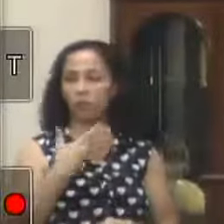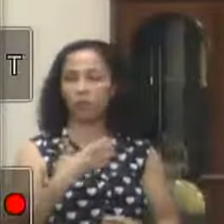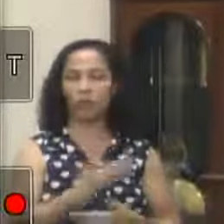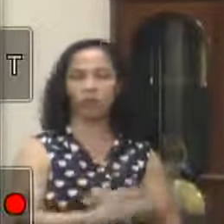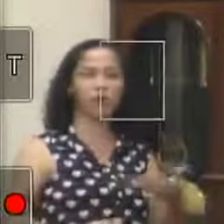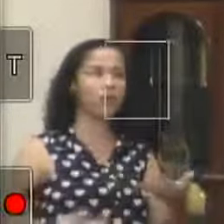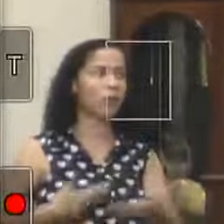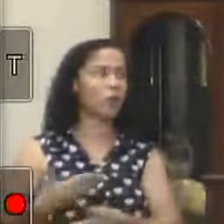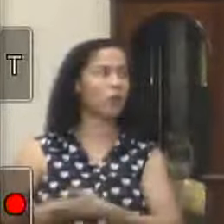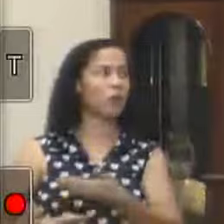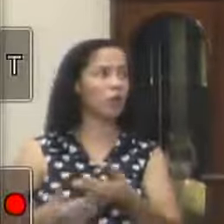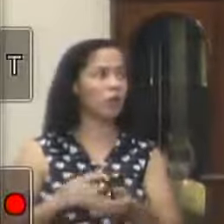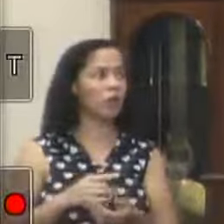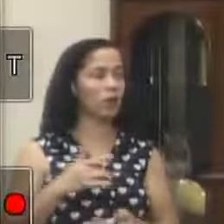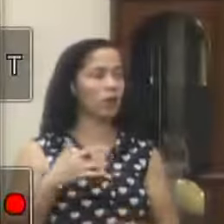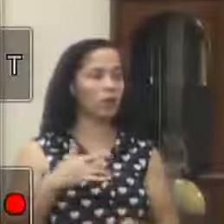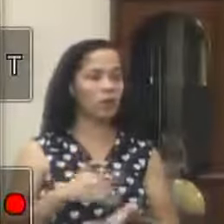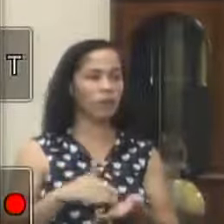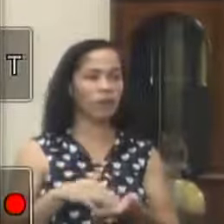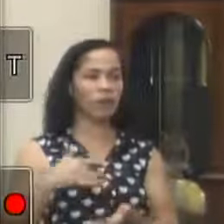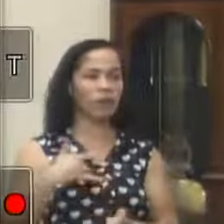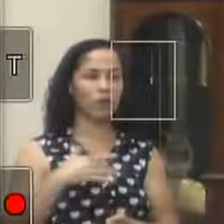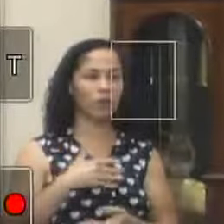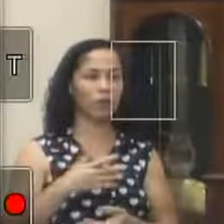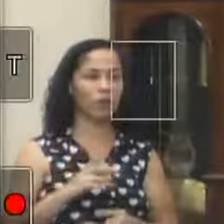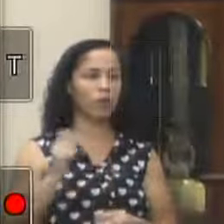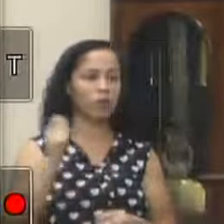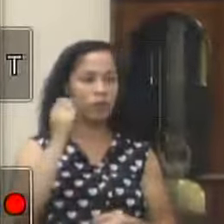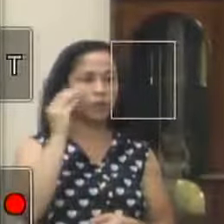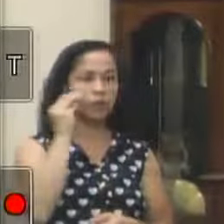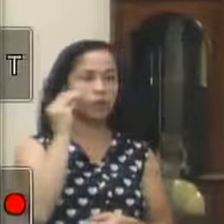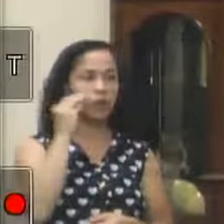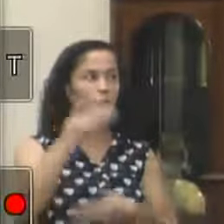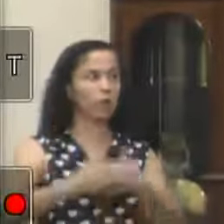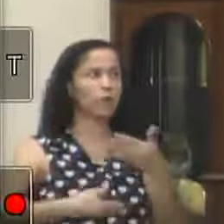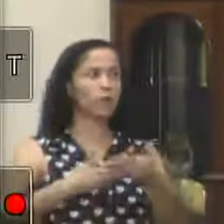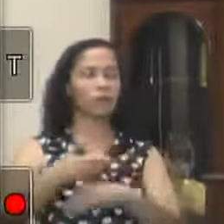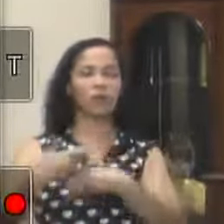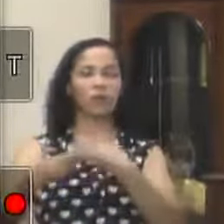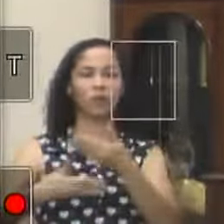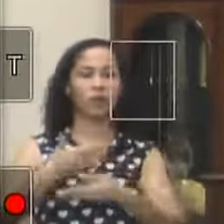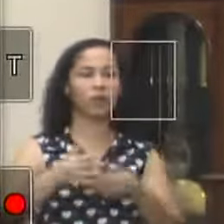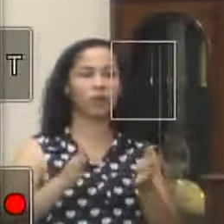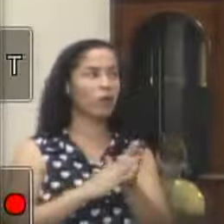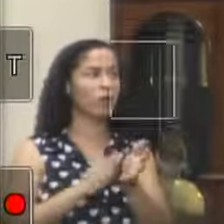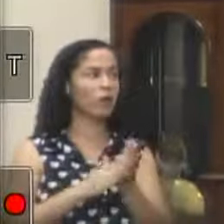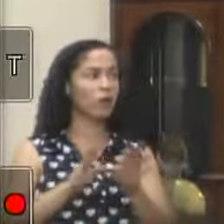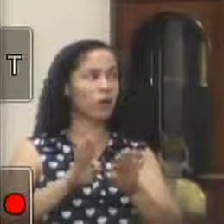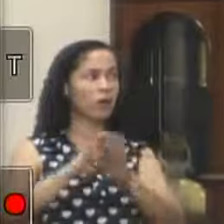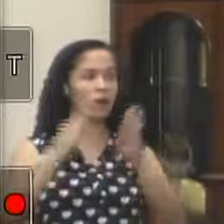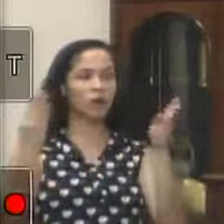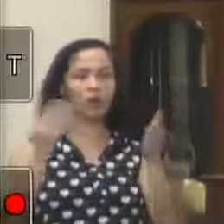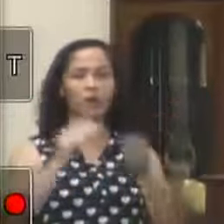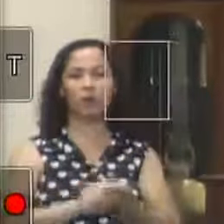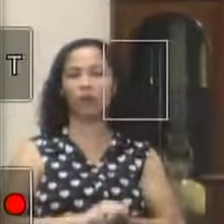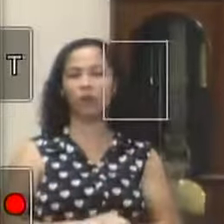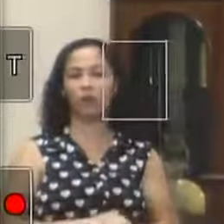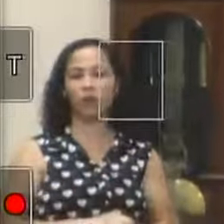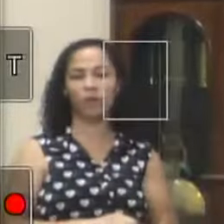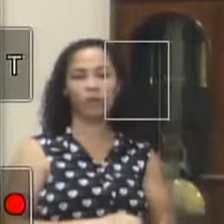destreza, nossa secretária de saúde está tentando levar a saúde. Já parabenizo ela amanhã pela essa grande inauguração